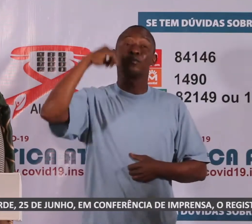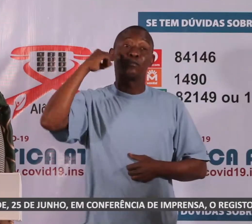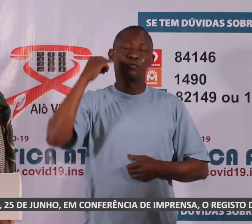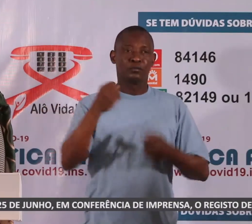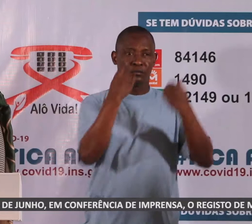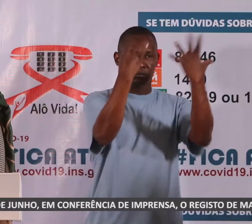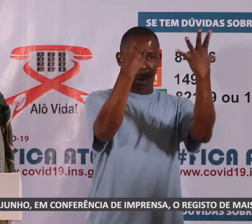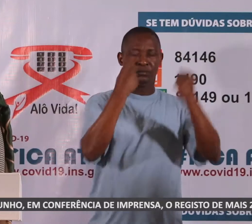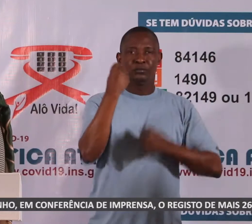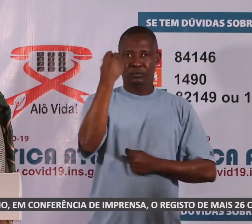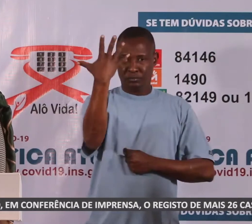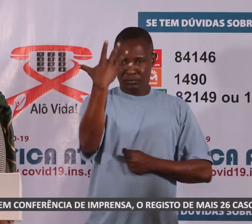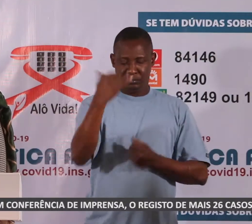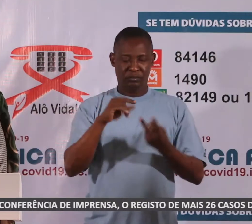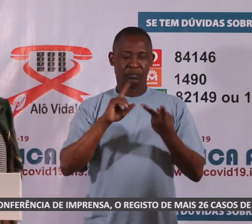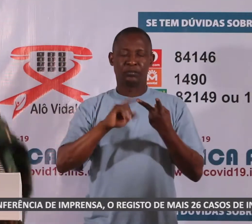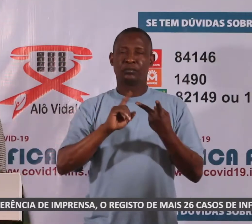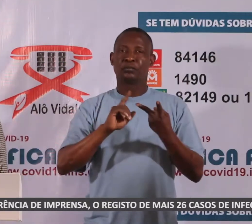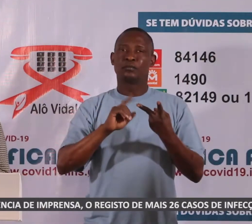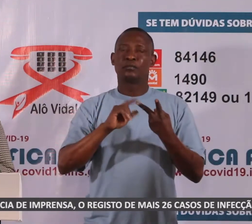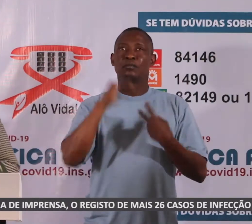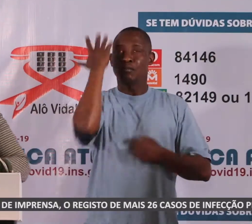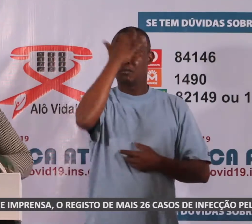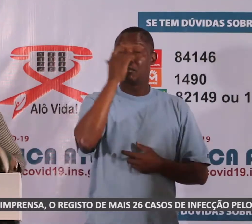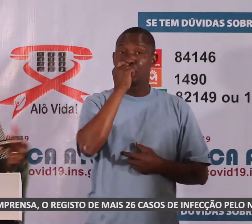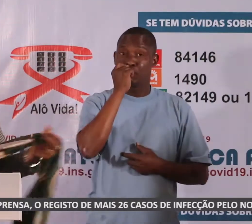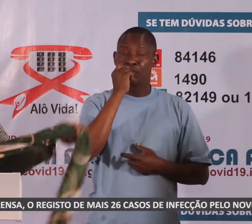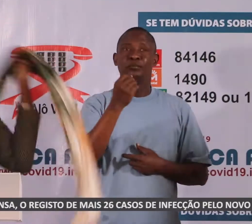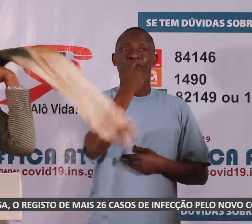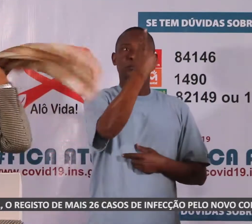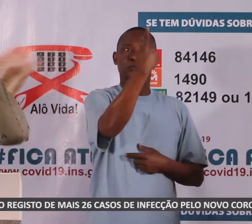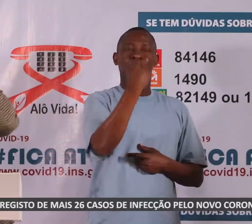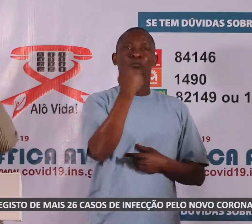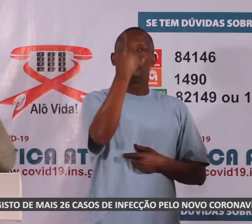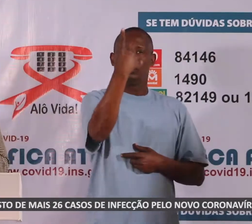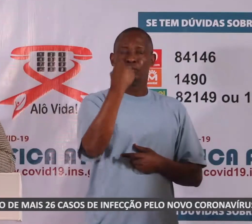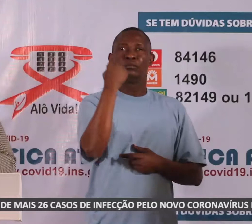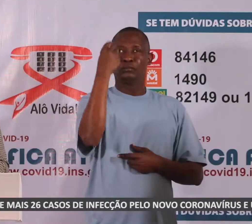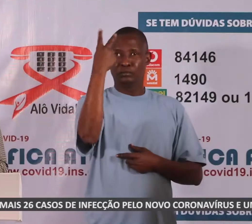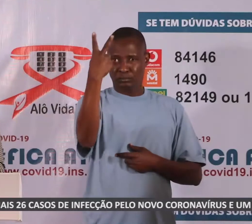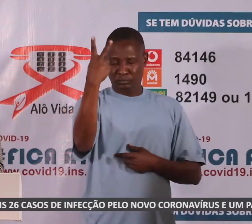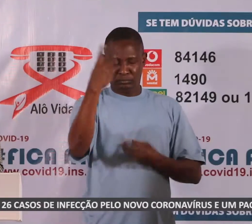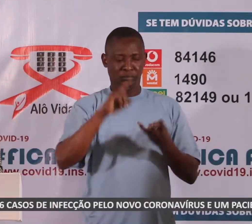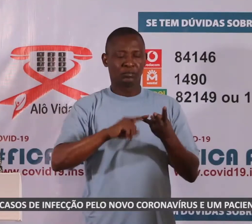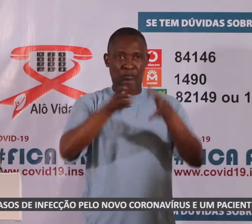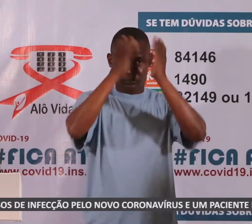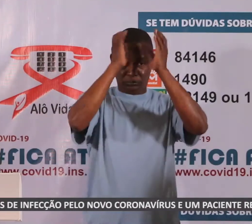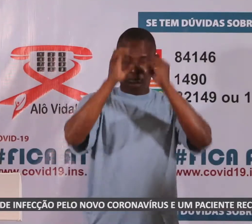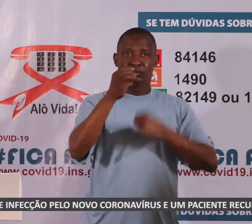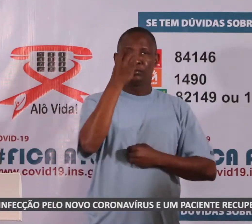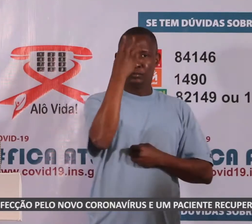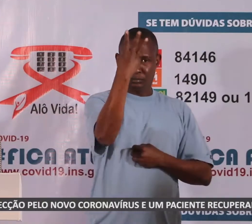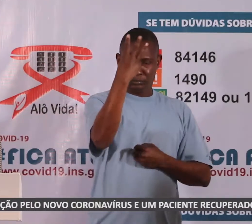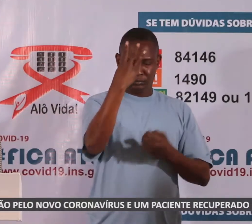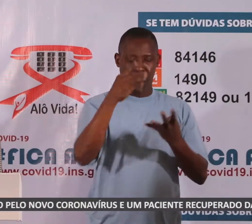Delgado, 112 são da província de Nampula, 3 são da província da Zambésia,